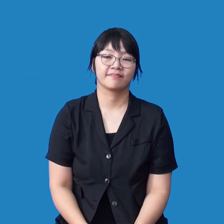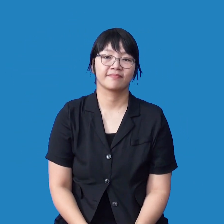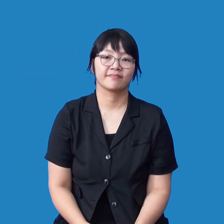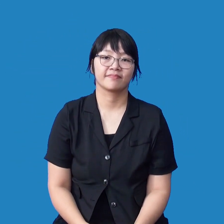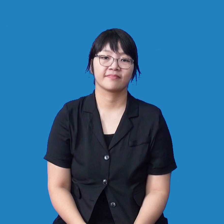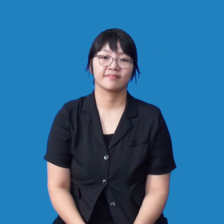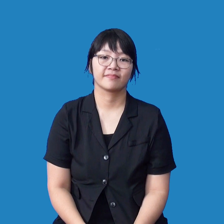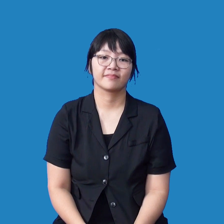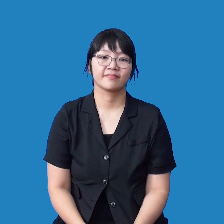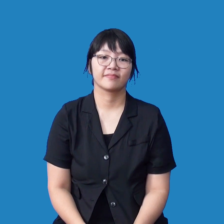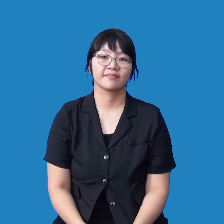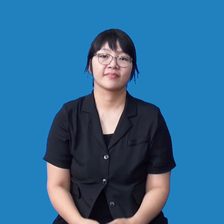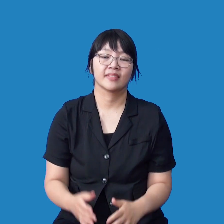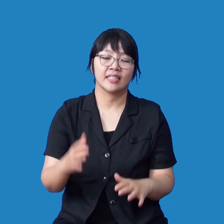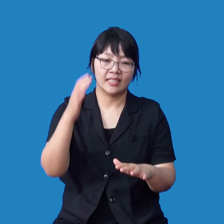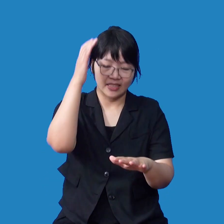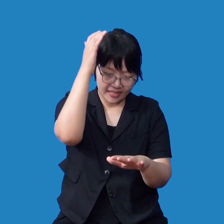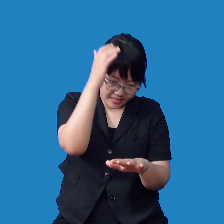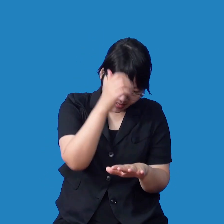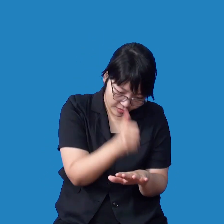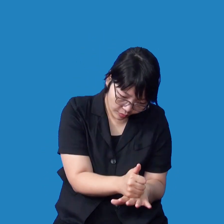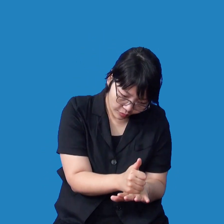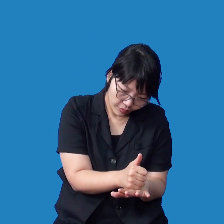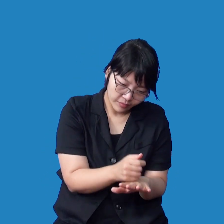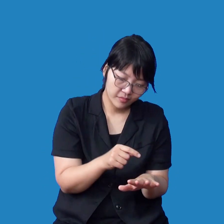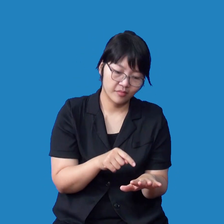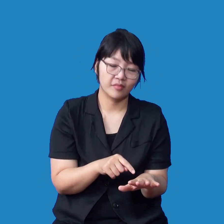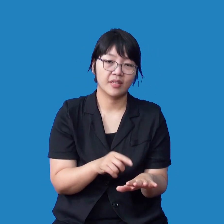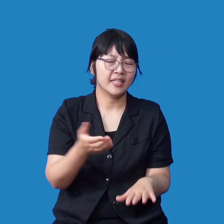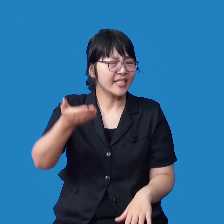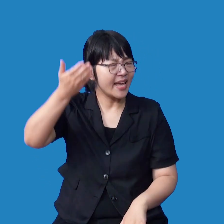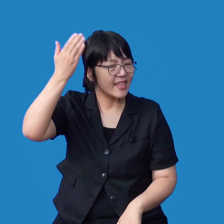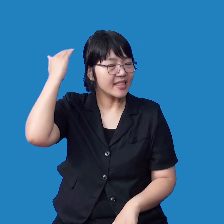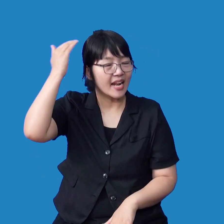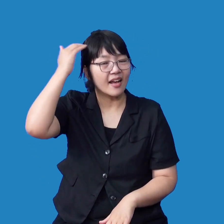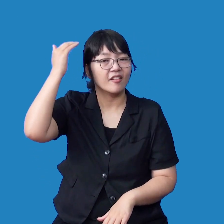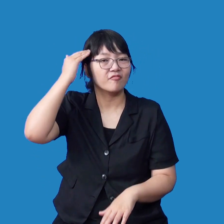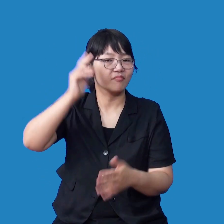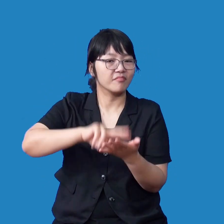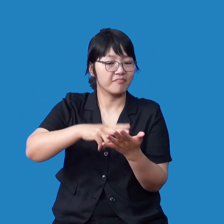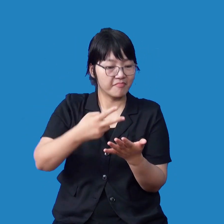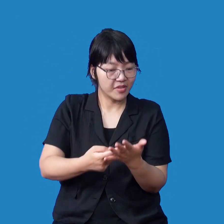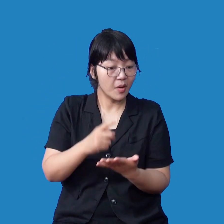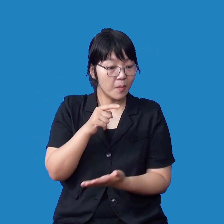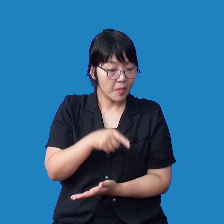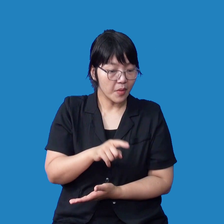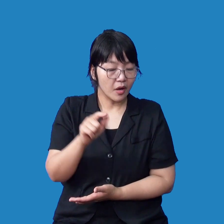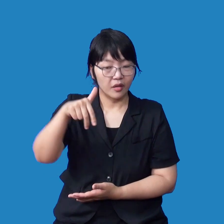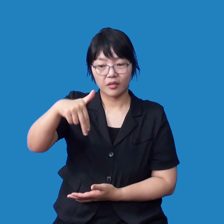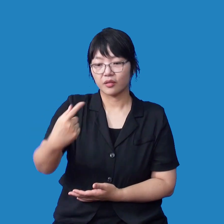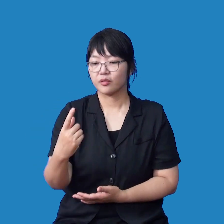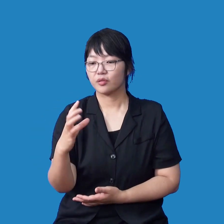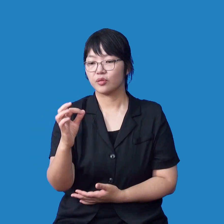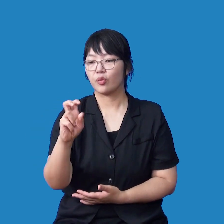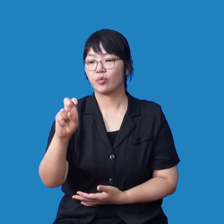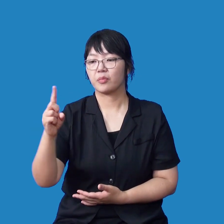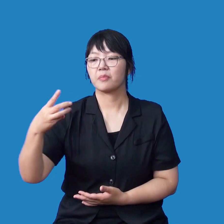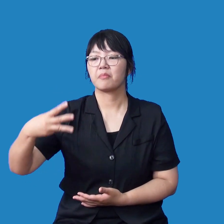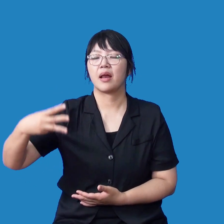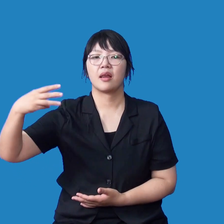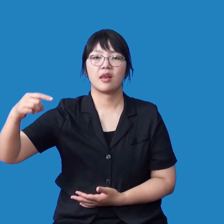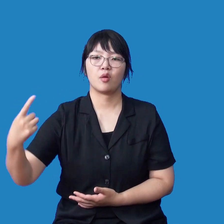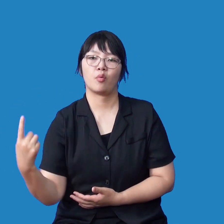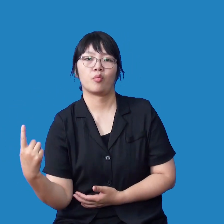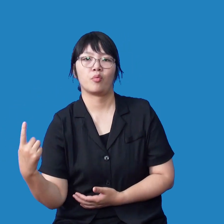이렇게 시작해. 끝으로 옛날 번역에는 종말로 그랬어요. 자, 여기 12절에 우리의 씨 이름은